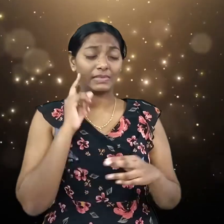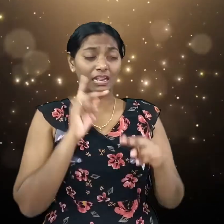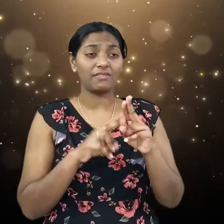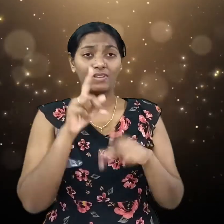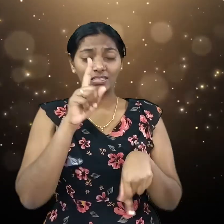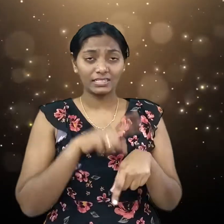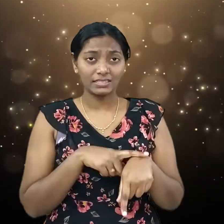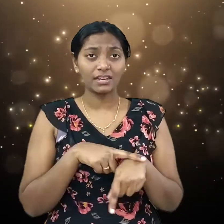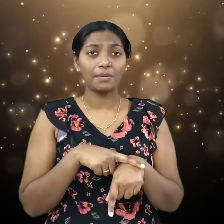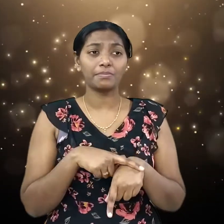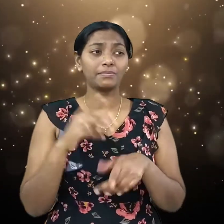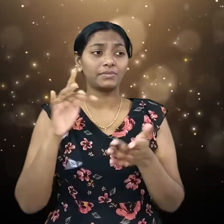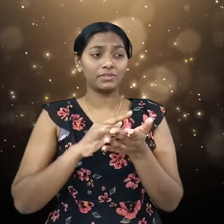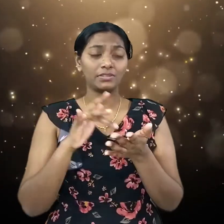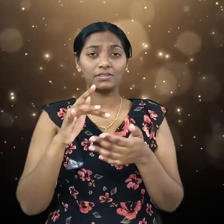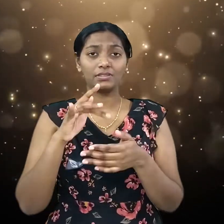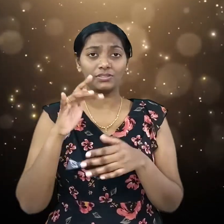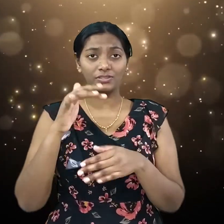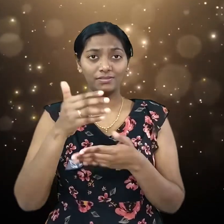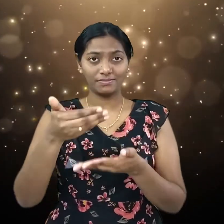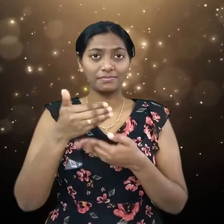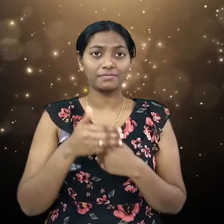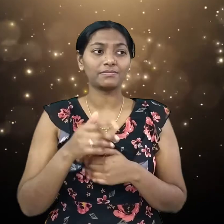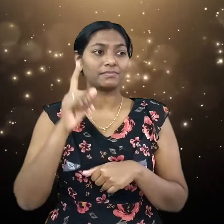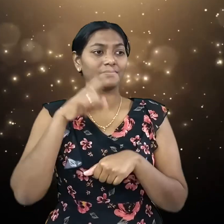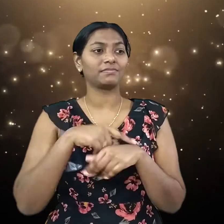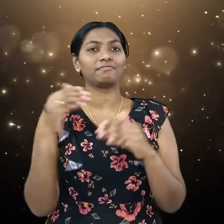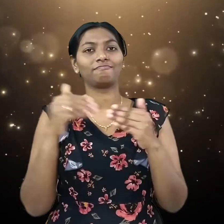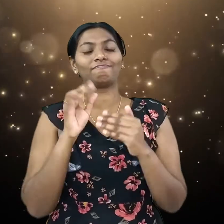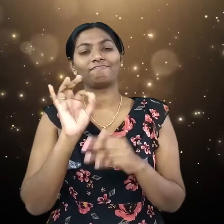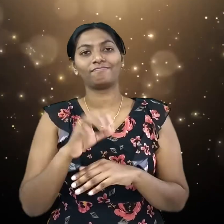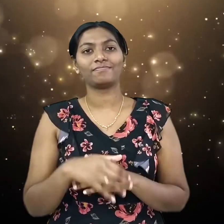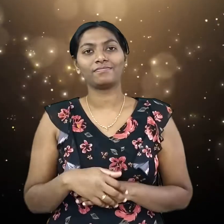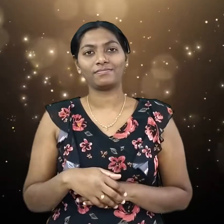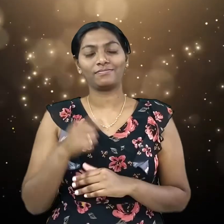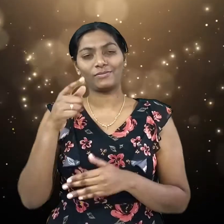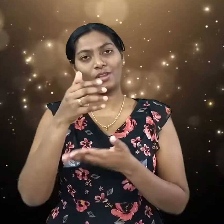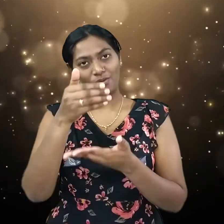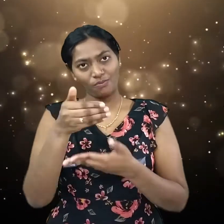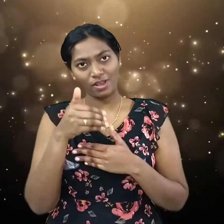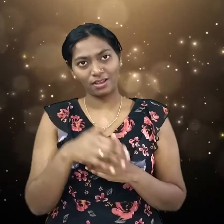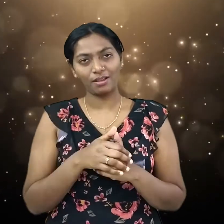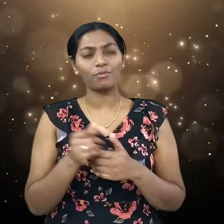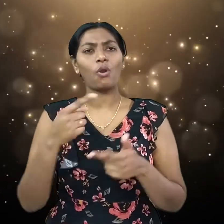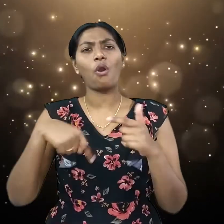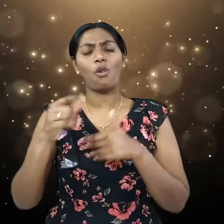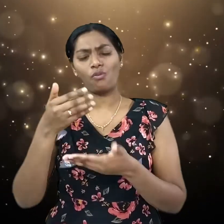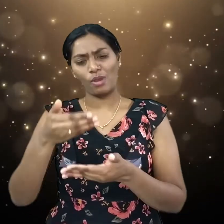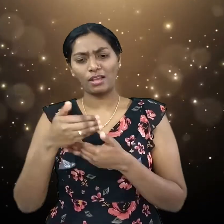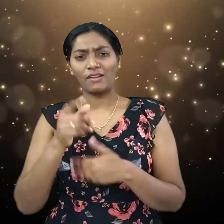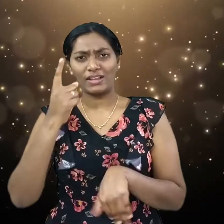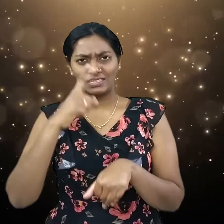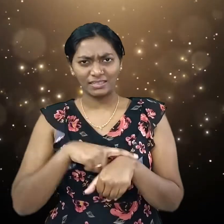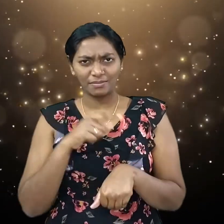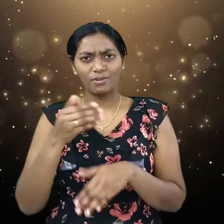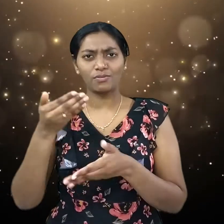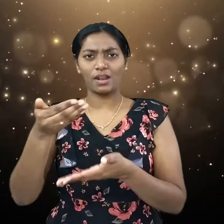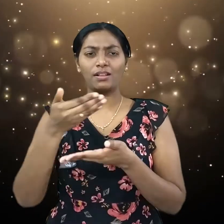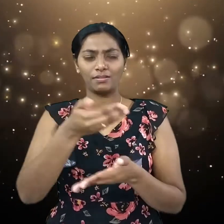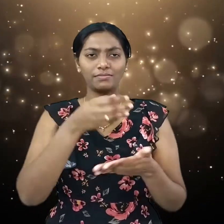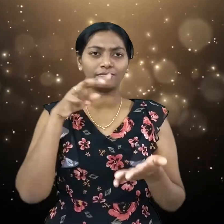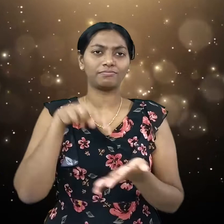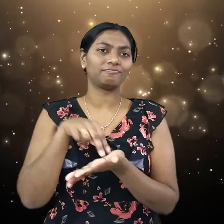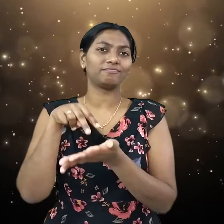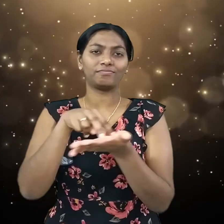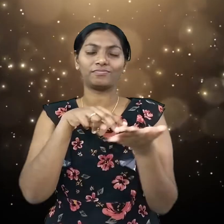अगर आप पहली बार आए हैं तो आप अच्छी जगह आए हैं ना। तो आपका हम स्वागत करना चाहेंगे। खड़े हो सकते हैं अगर आप पहली